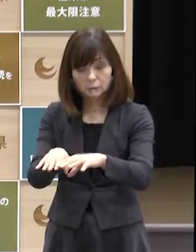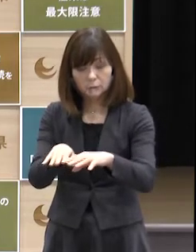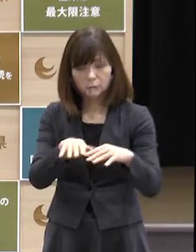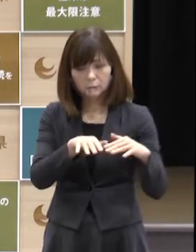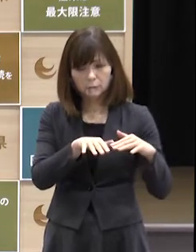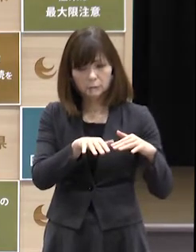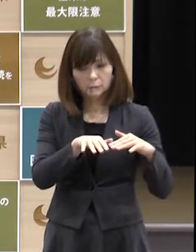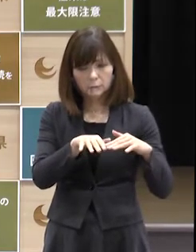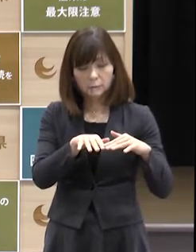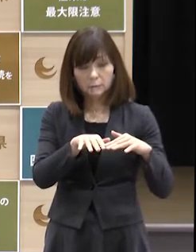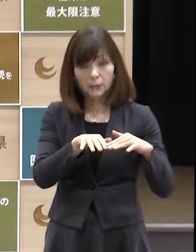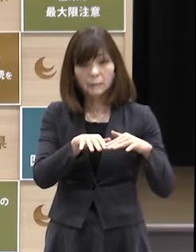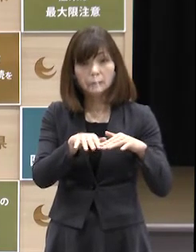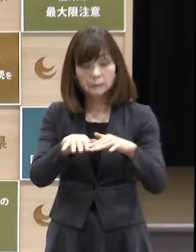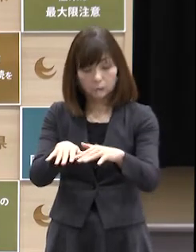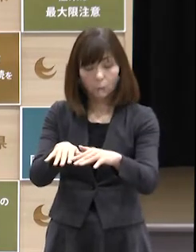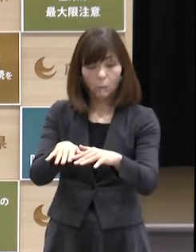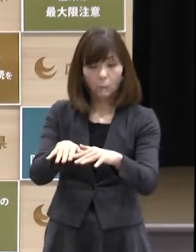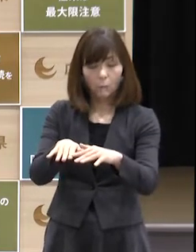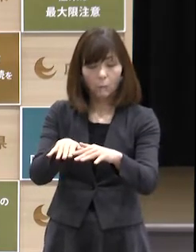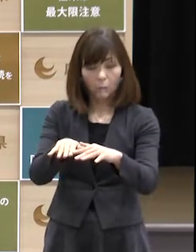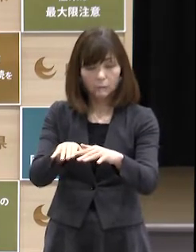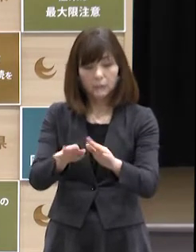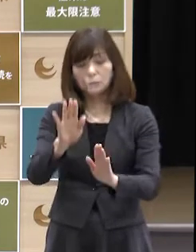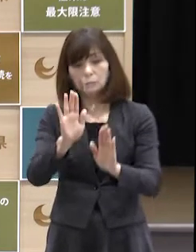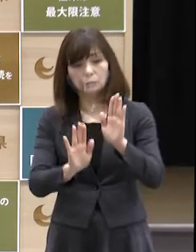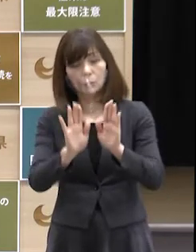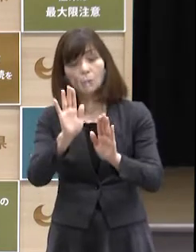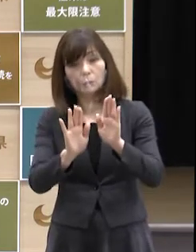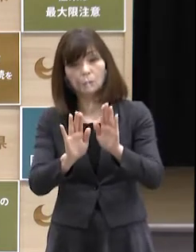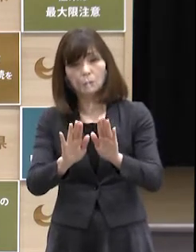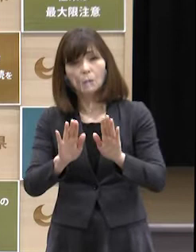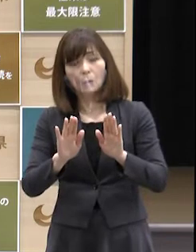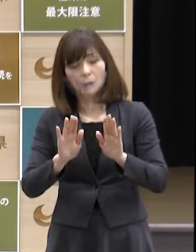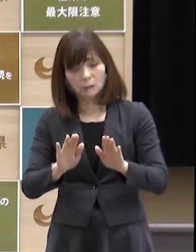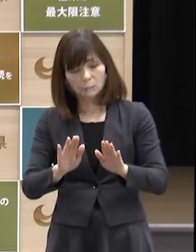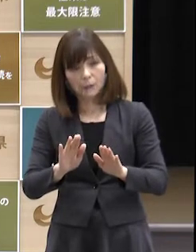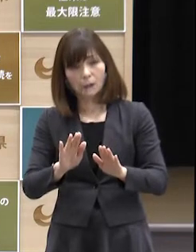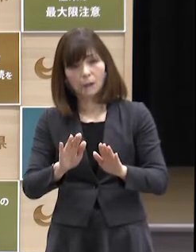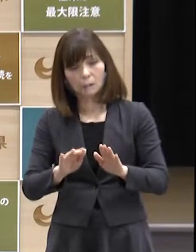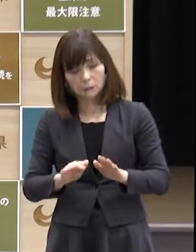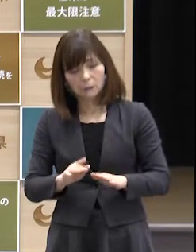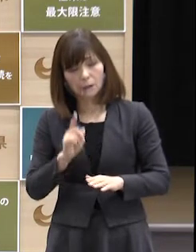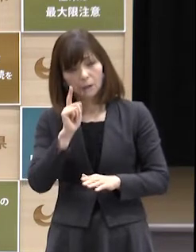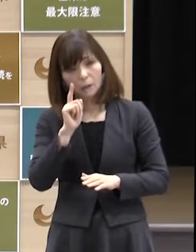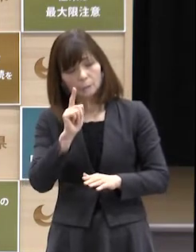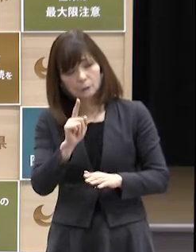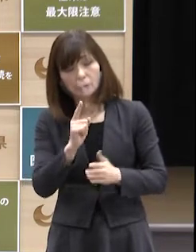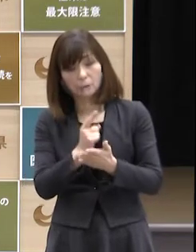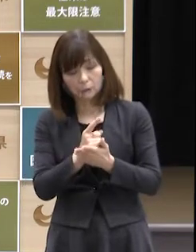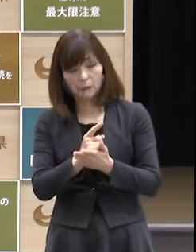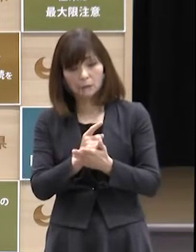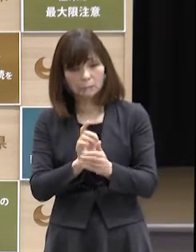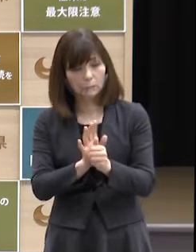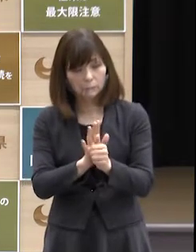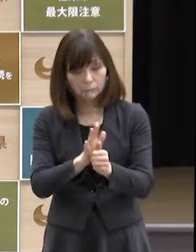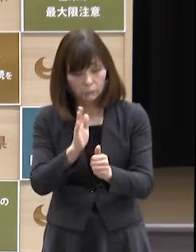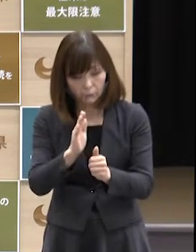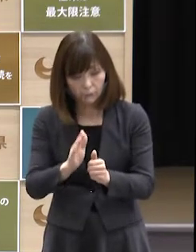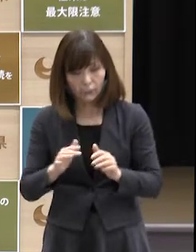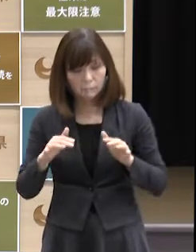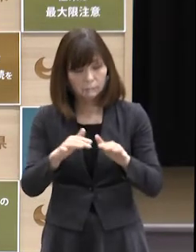なんていうか、そのなすがまま見るしかないっていう状況ですよね。そういうことが起きているっていうことだと思うんです